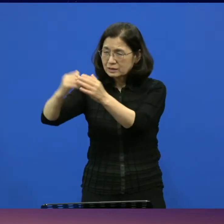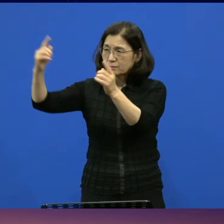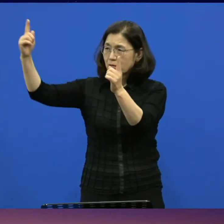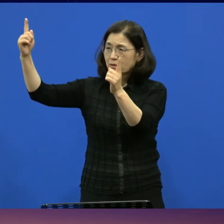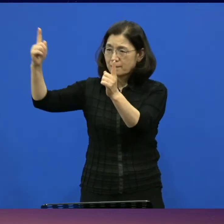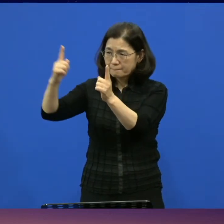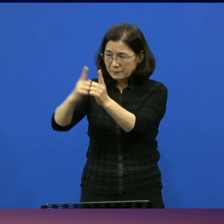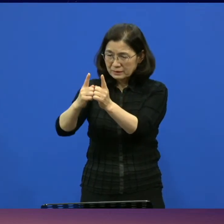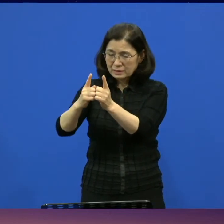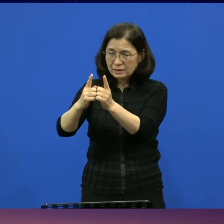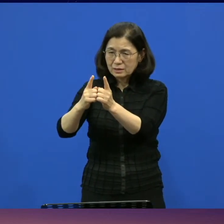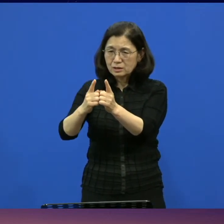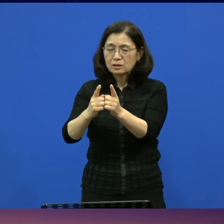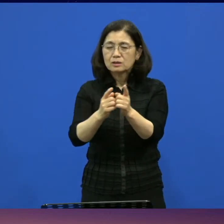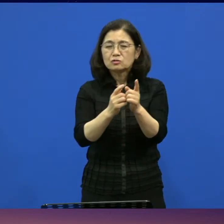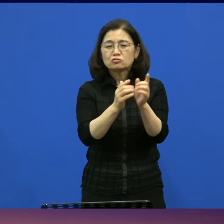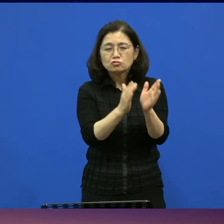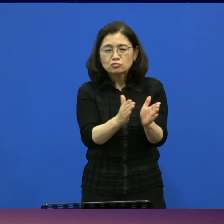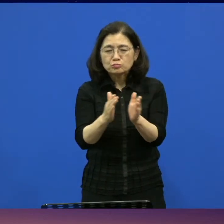겸손해질 거.